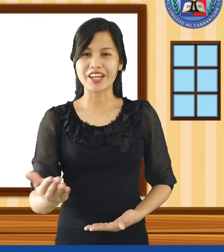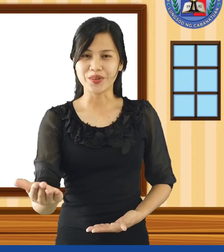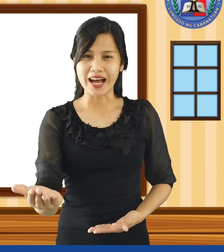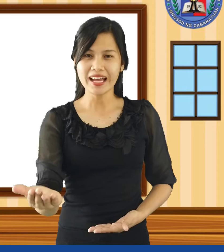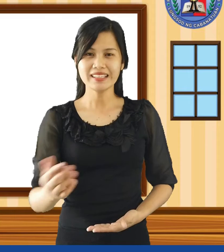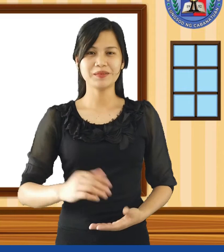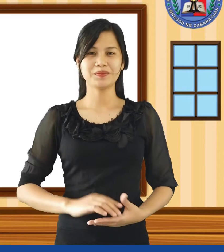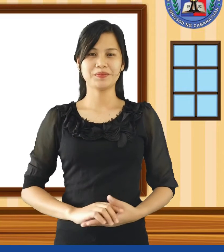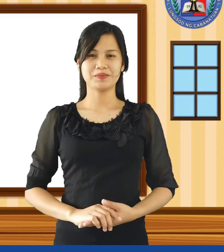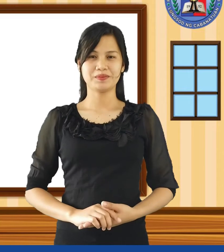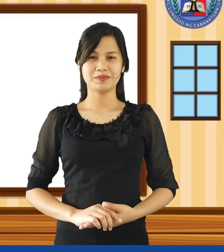Kayo nga?